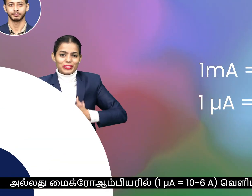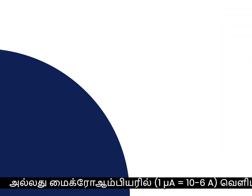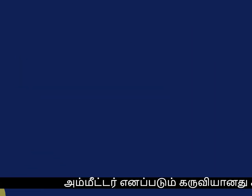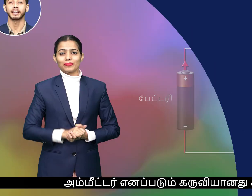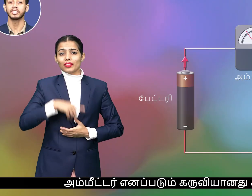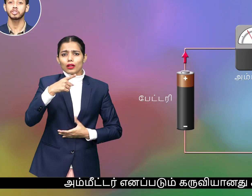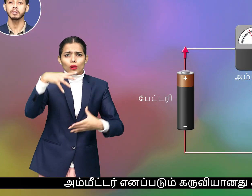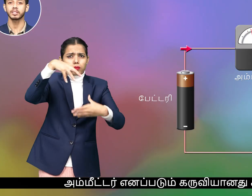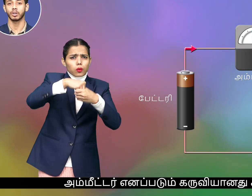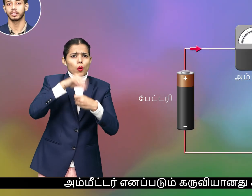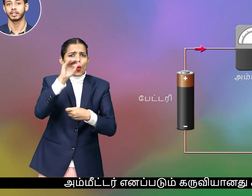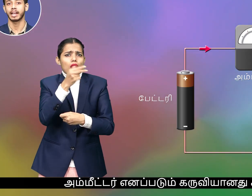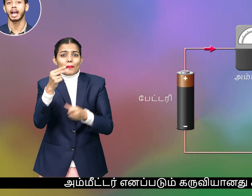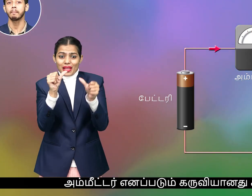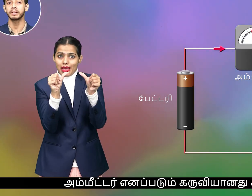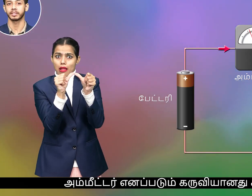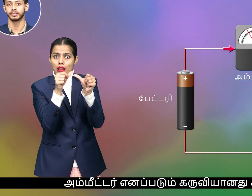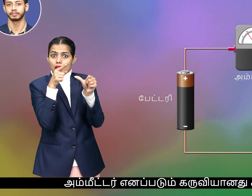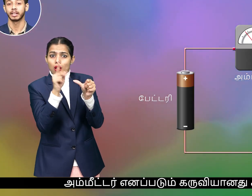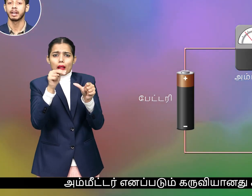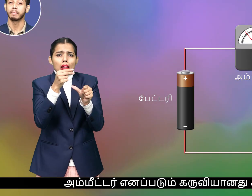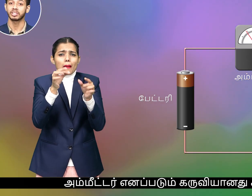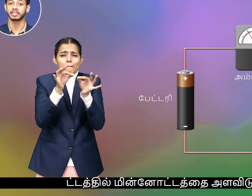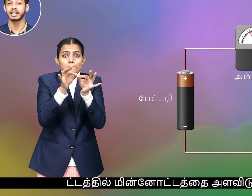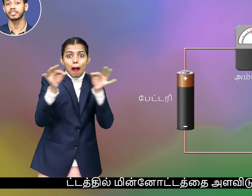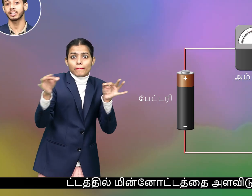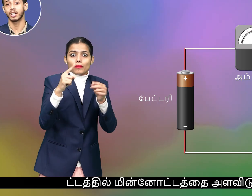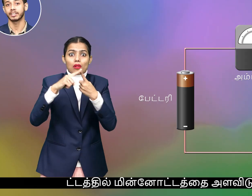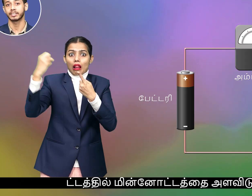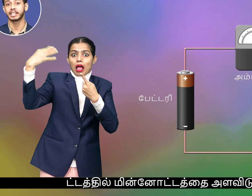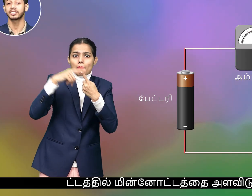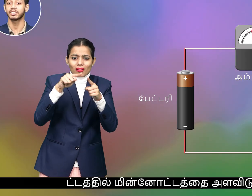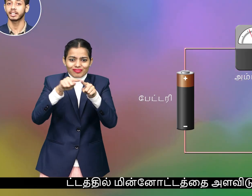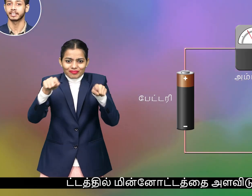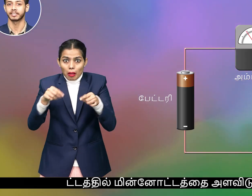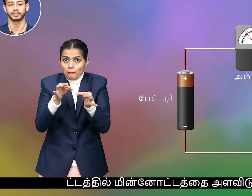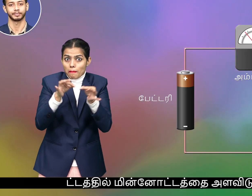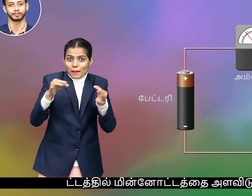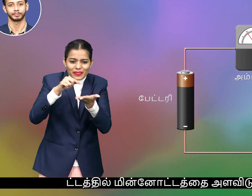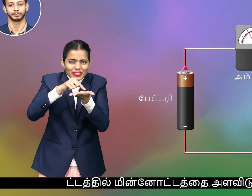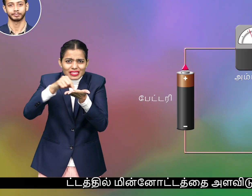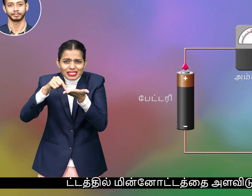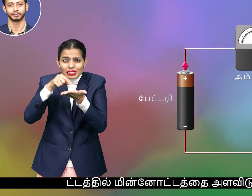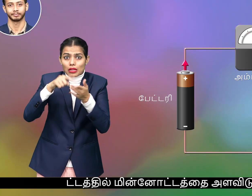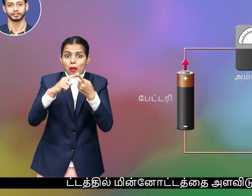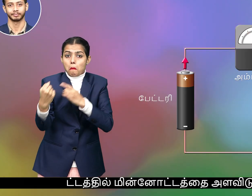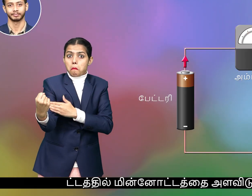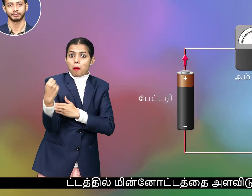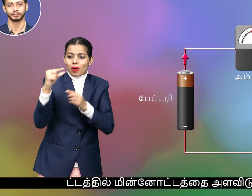வெளிப்படுத்தப்படுகிறது. அம்மீட்டர் எனப்படும் கருவியானது சுற்றுவட்டத்தில் மின்னோட்டத்தை அளவிடுகிறது.